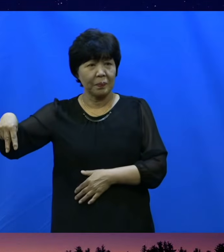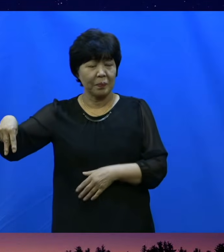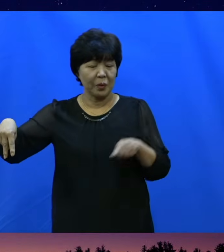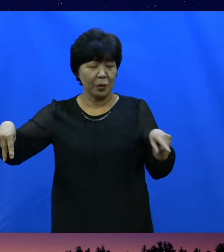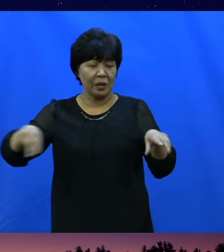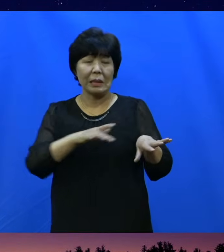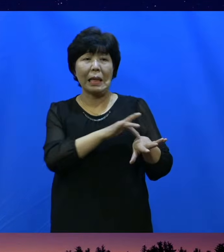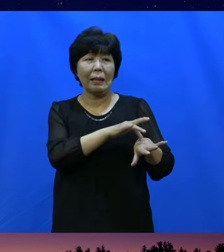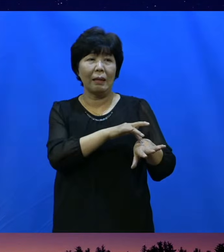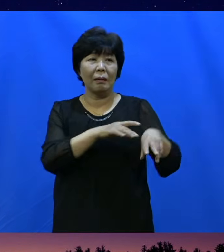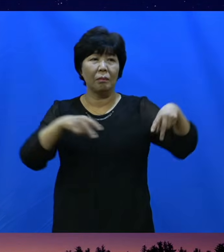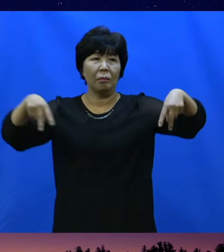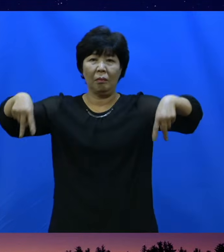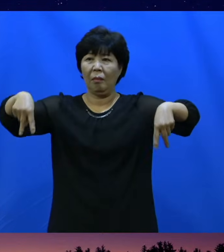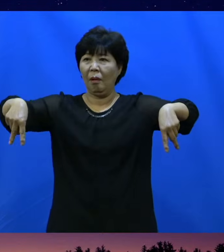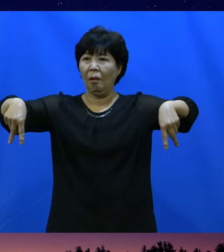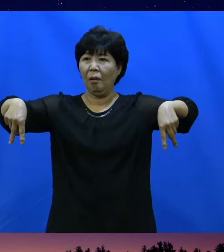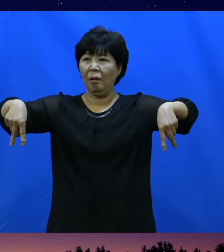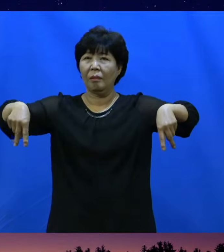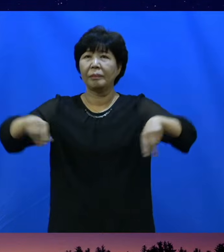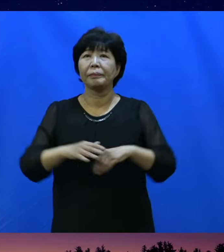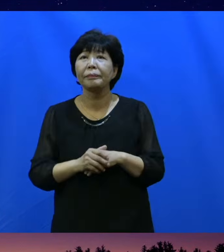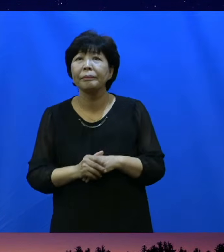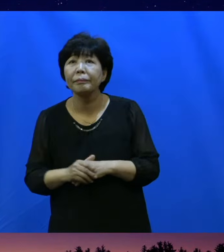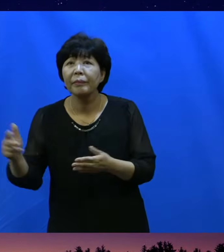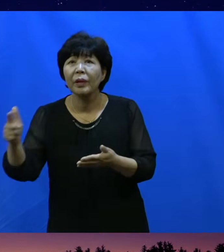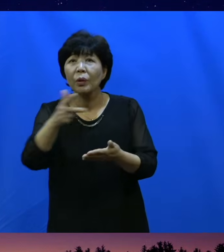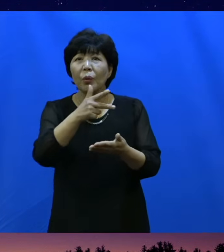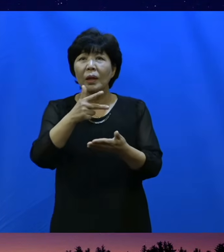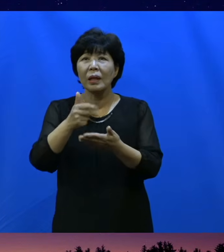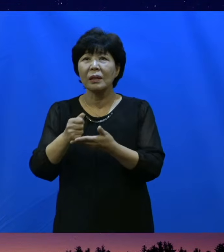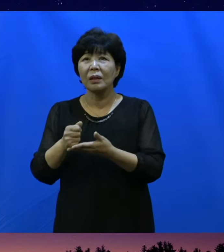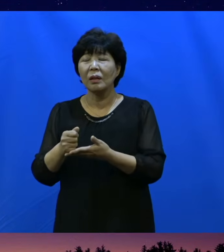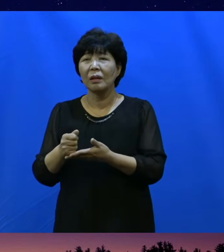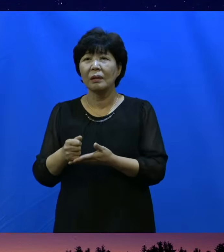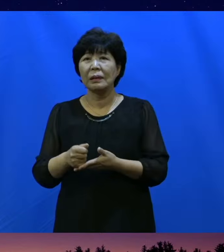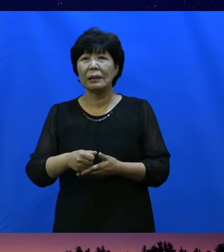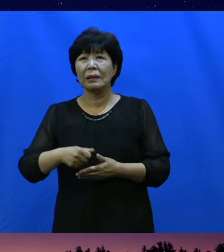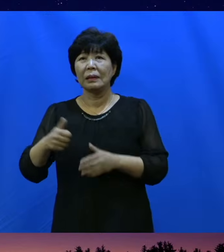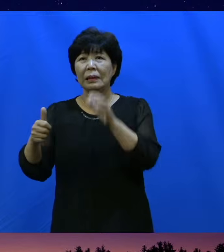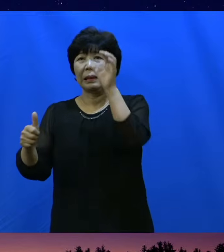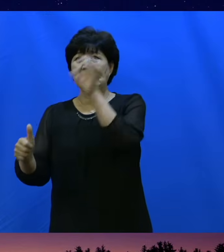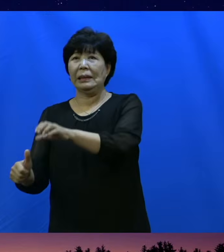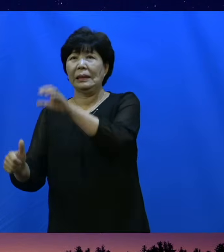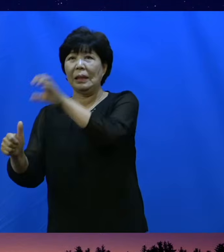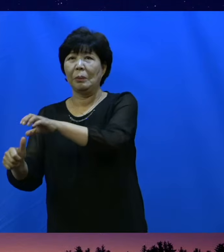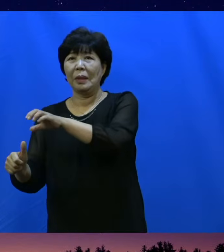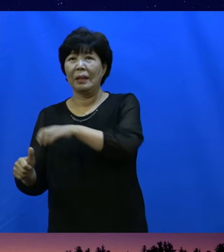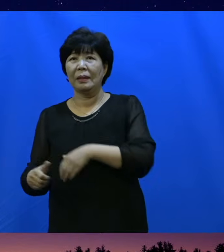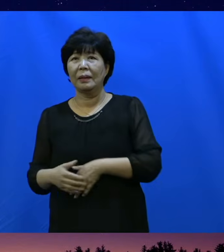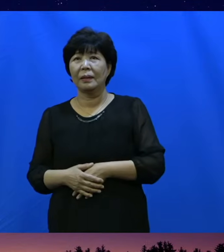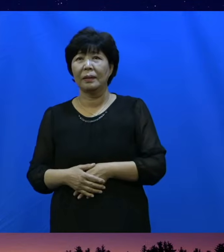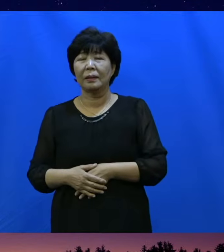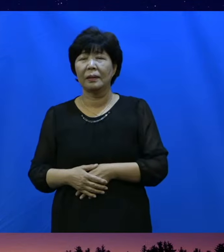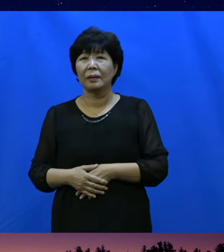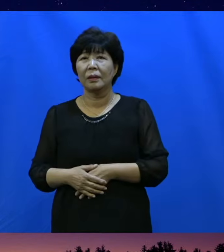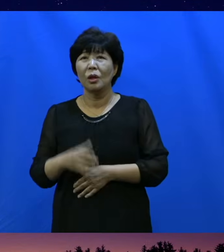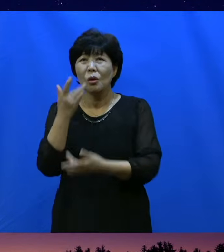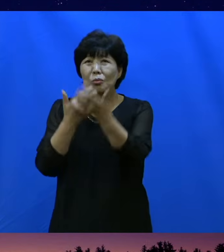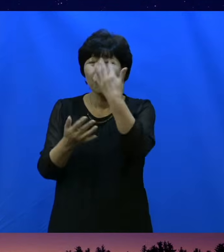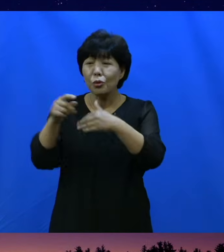책망하노라. 예루살렘을 택한 여호와께서 너를 책망하노라. 이는 불에서 꺼낸 거슬린 나무가 아니냐 하실